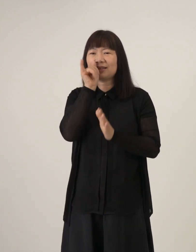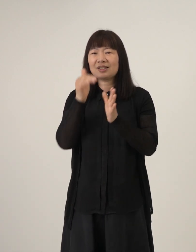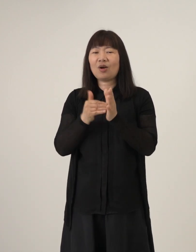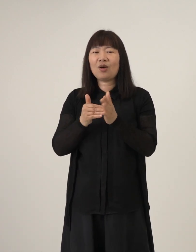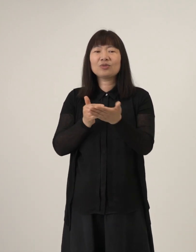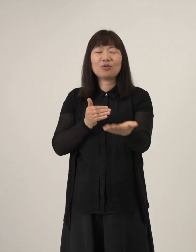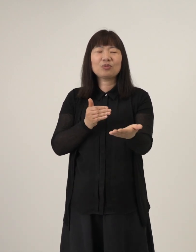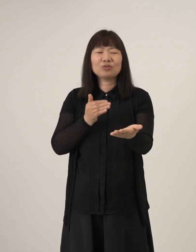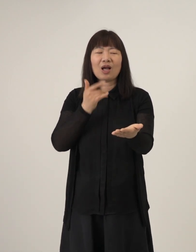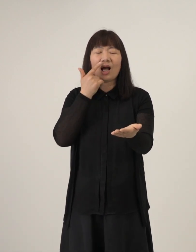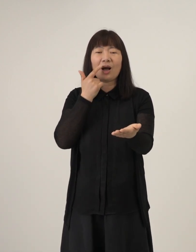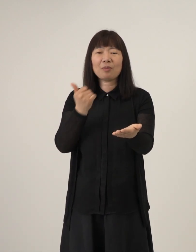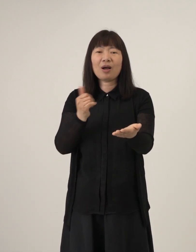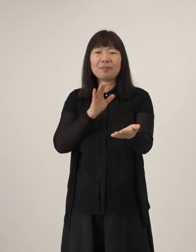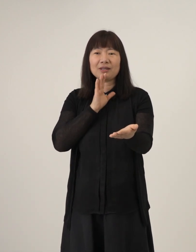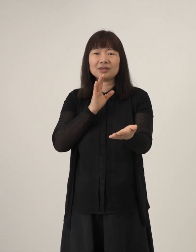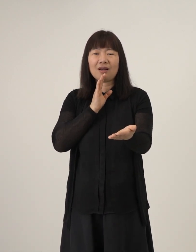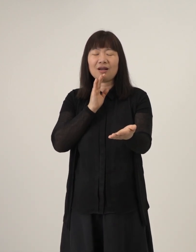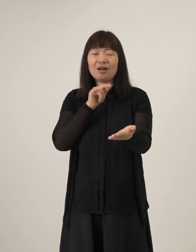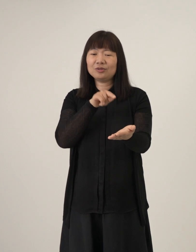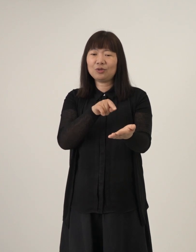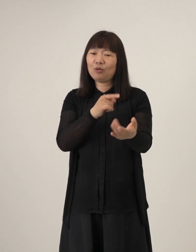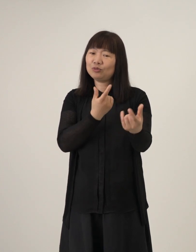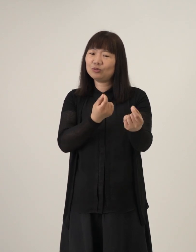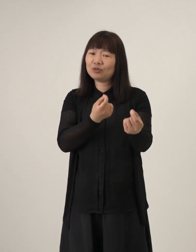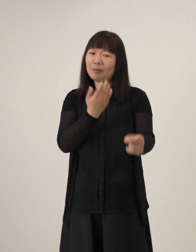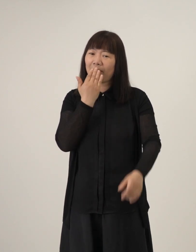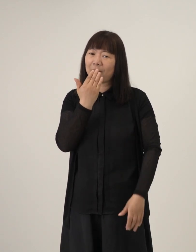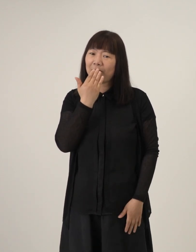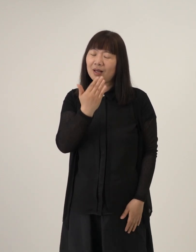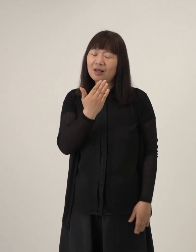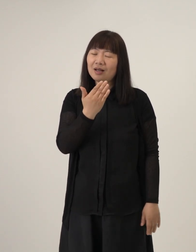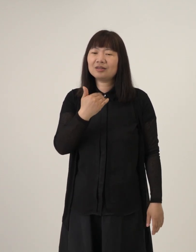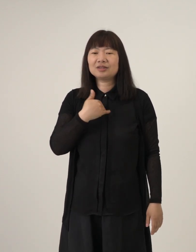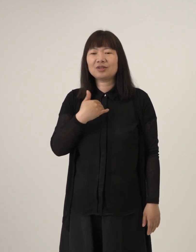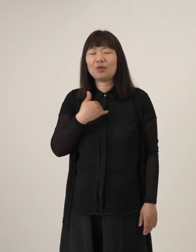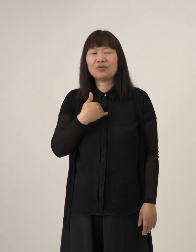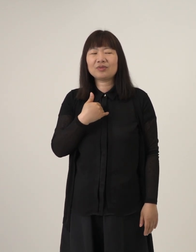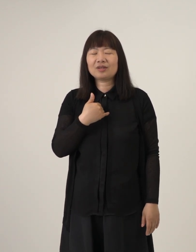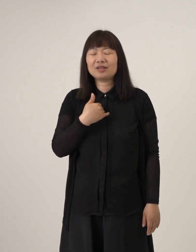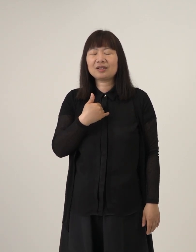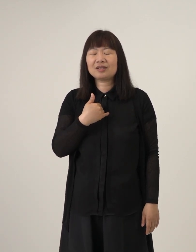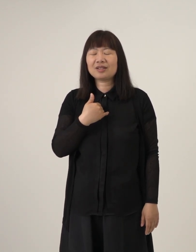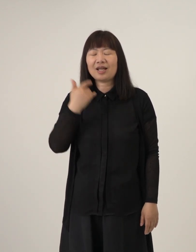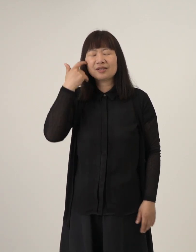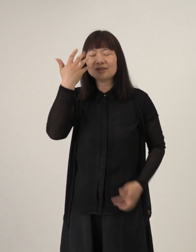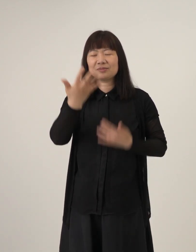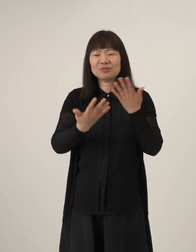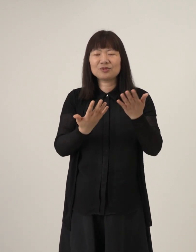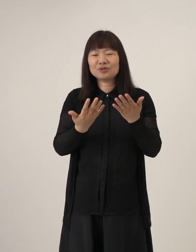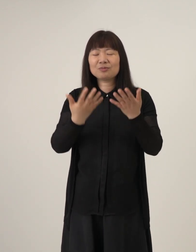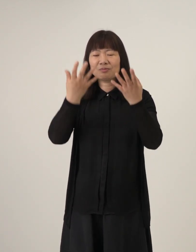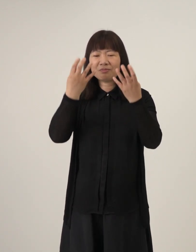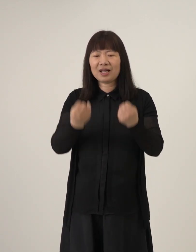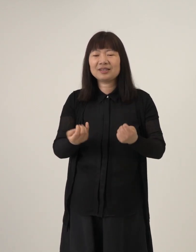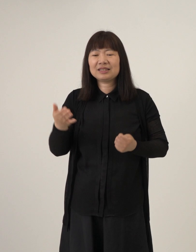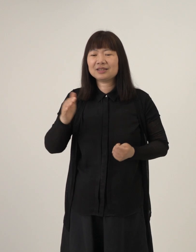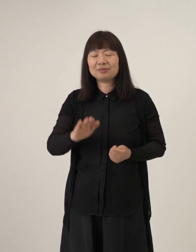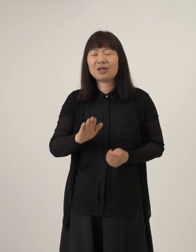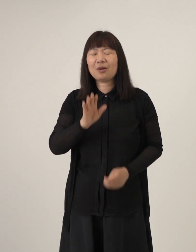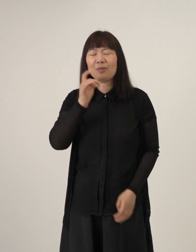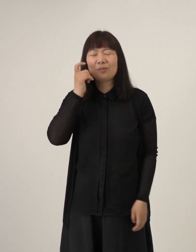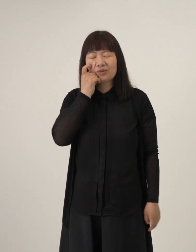너도 애비인데 너 같으면 그럴 수 있겠니? 저는 수백 번을 질문해도 전